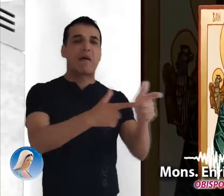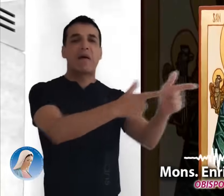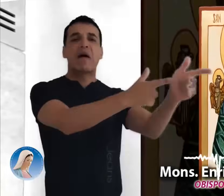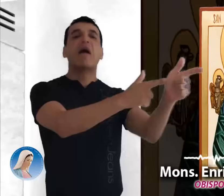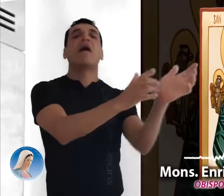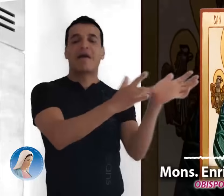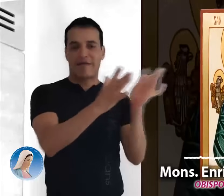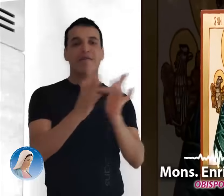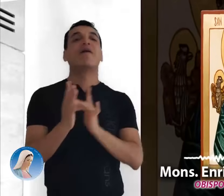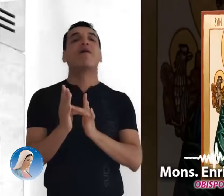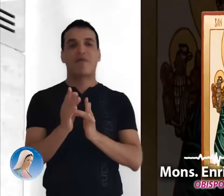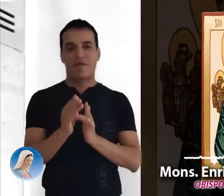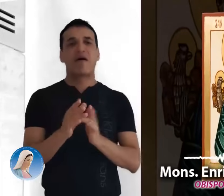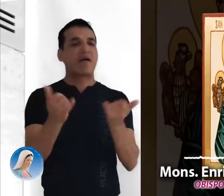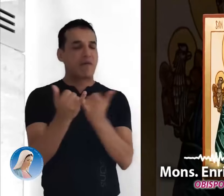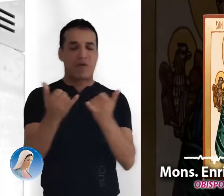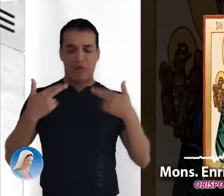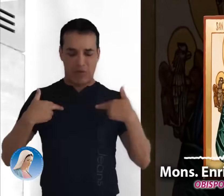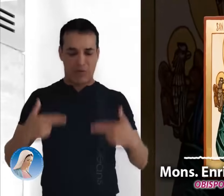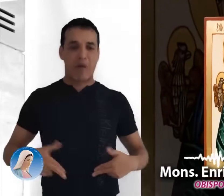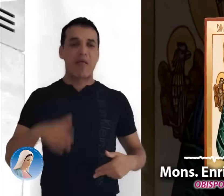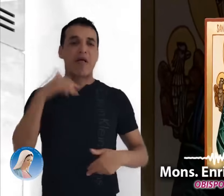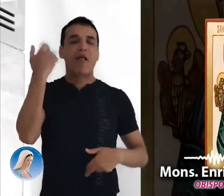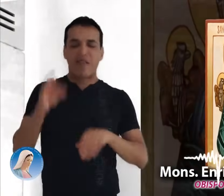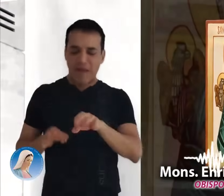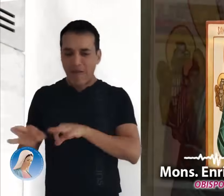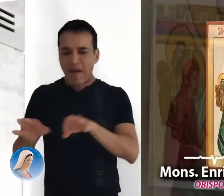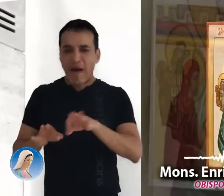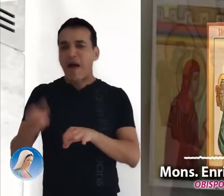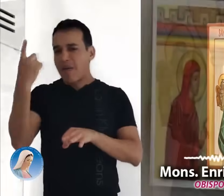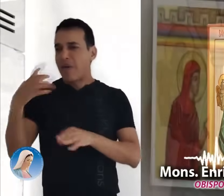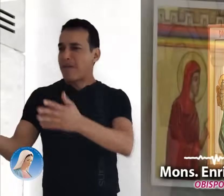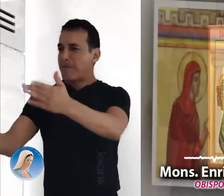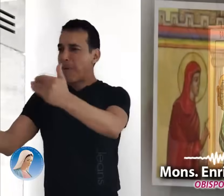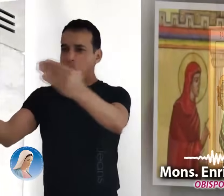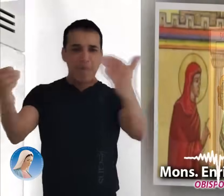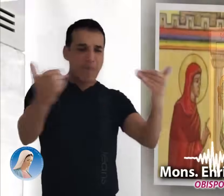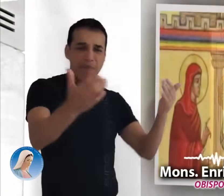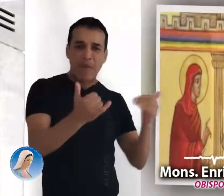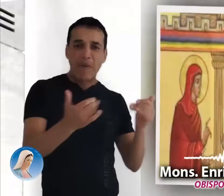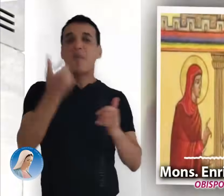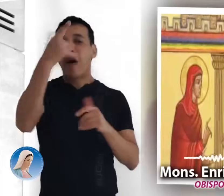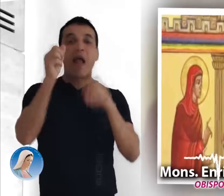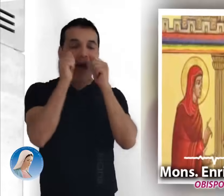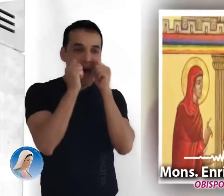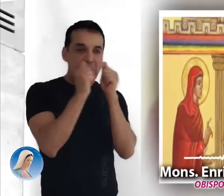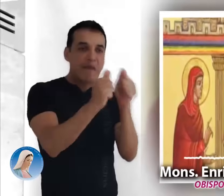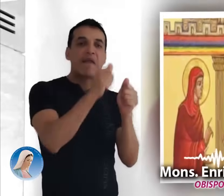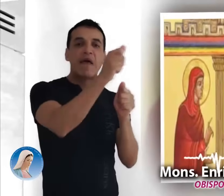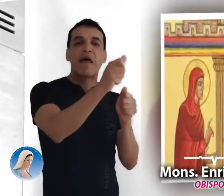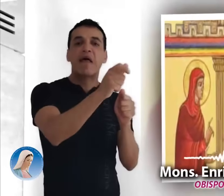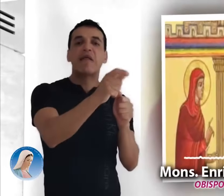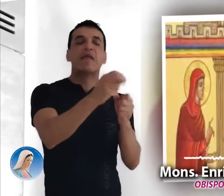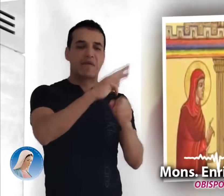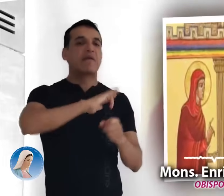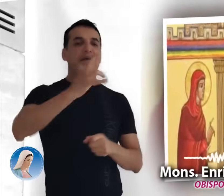percibe muy humano y busca que los demás se acerquen a él para escuchar su palabra y percibir su luz.